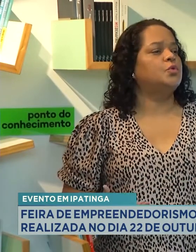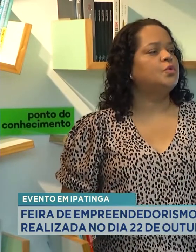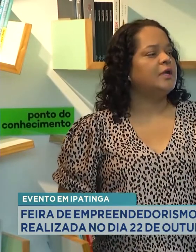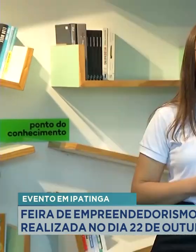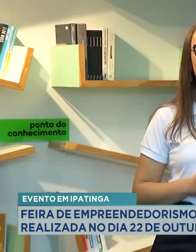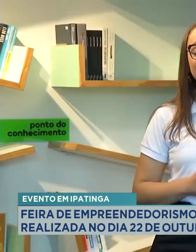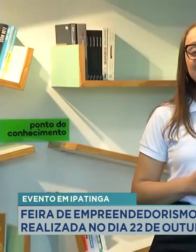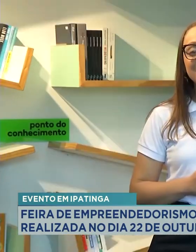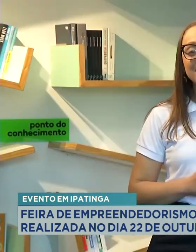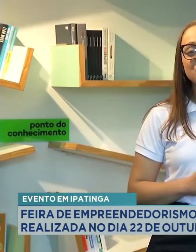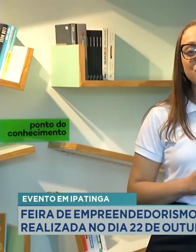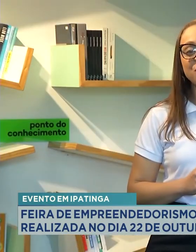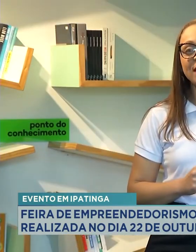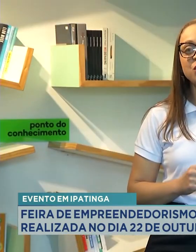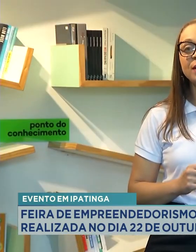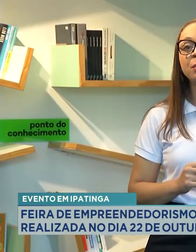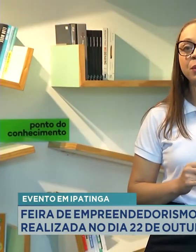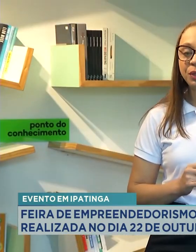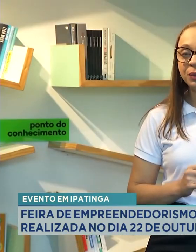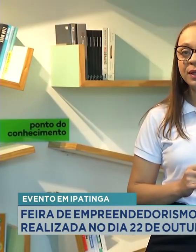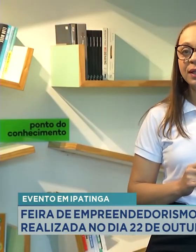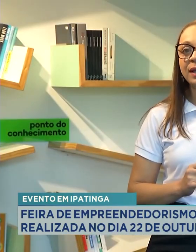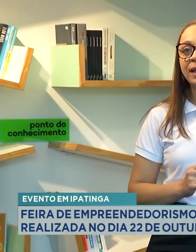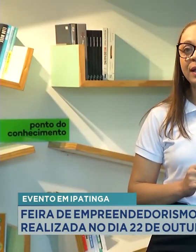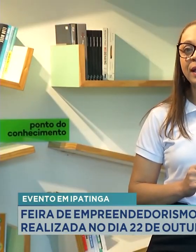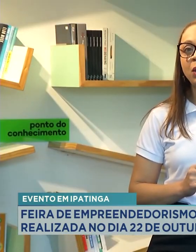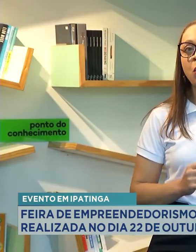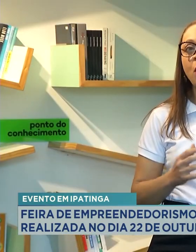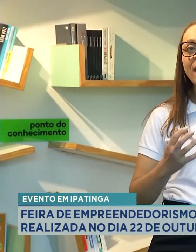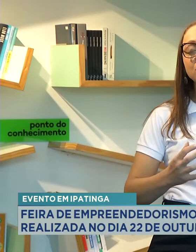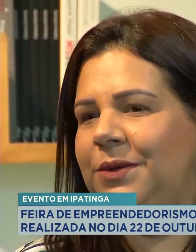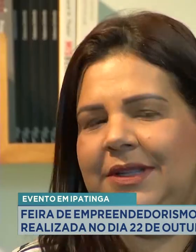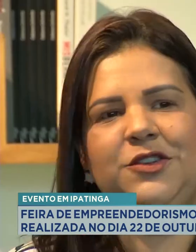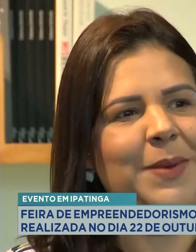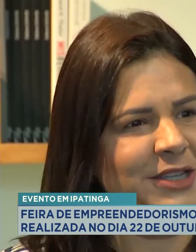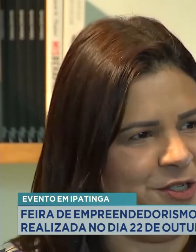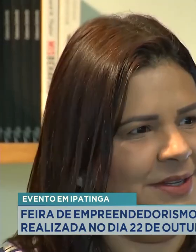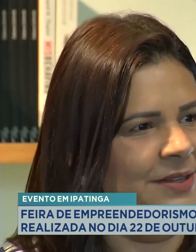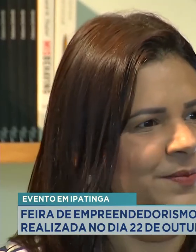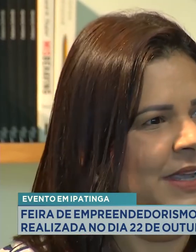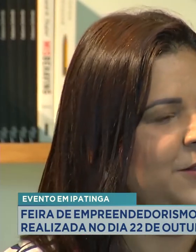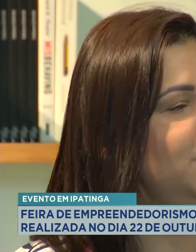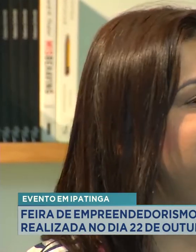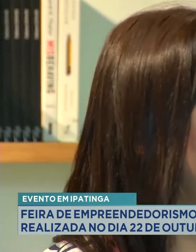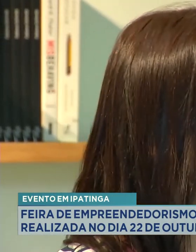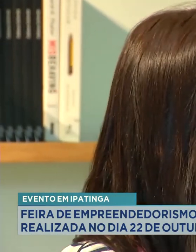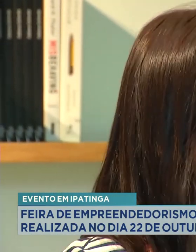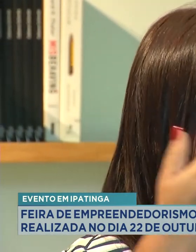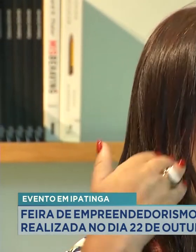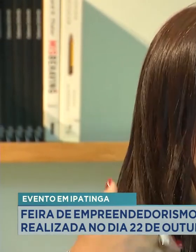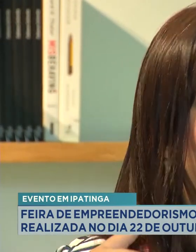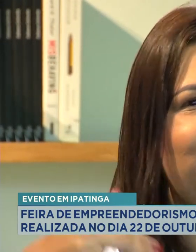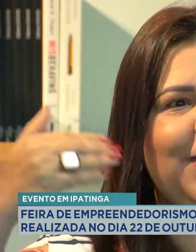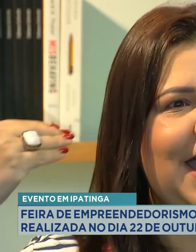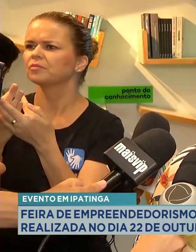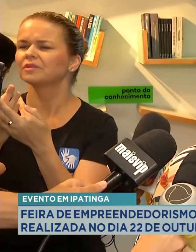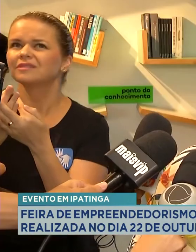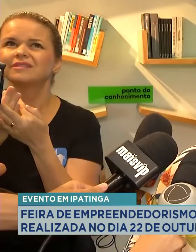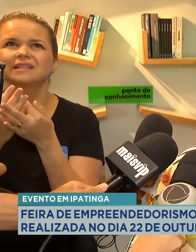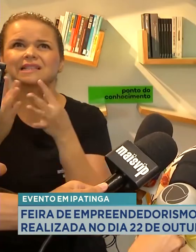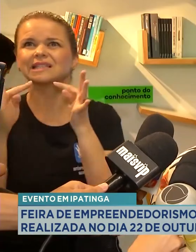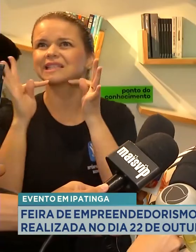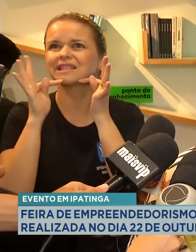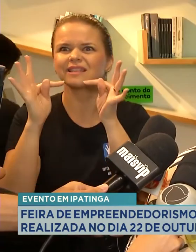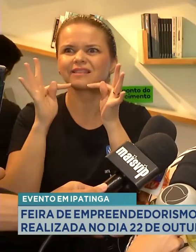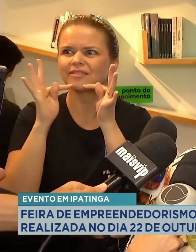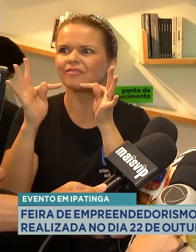capacitar os professores para desenvolvimento de novas metodologias de ensino para a inserção do tema empreendedorismo. É